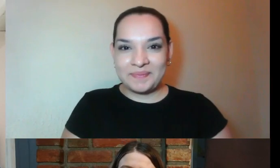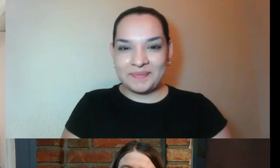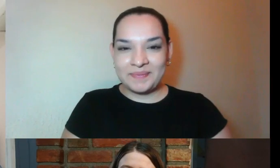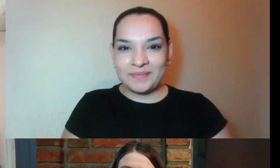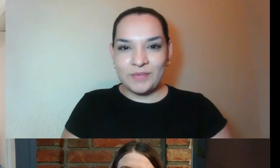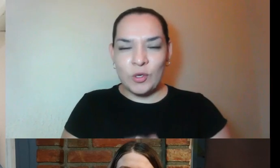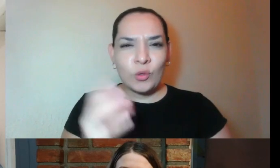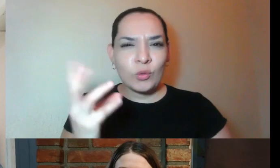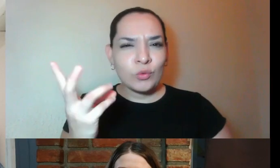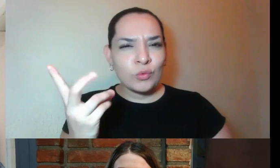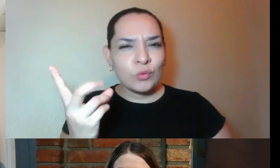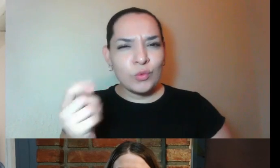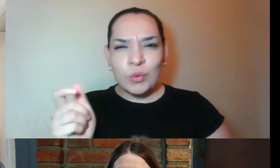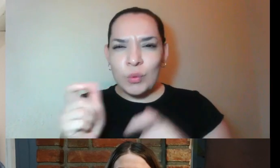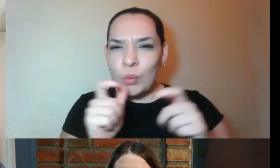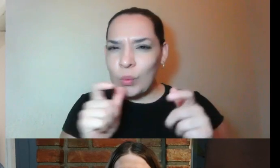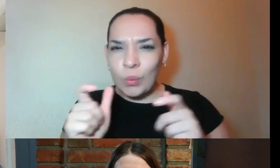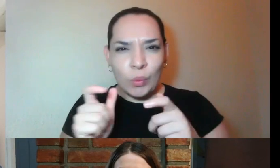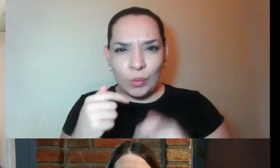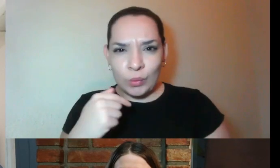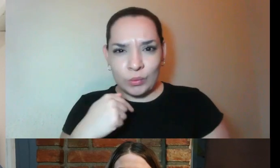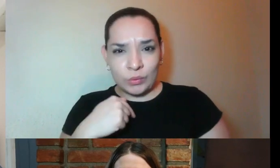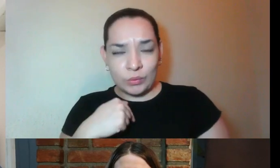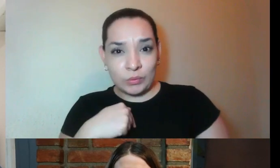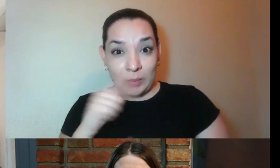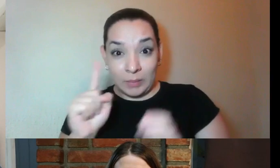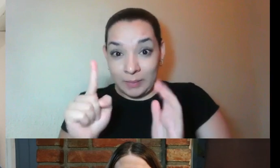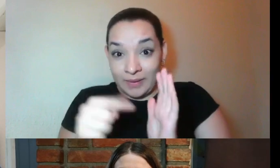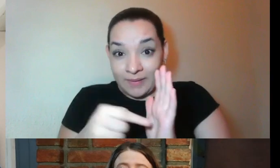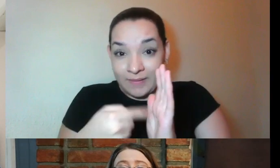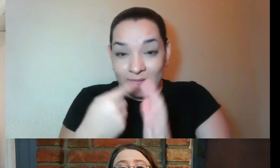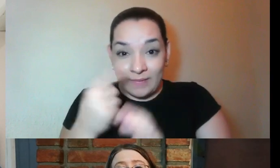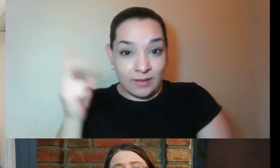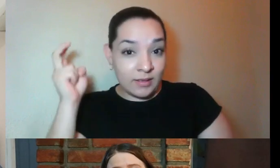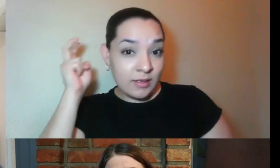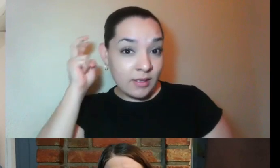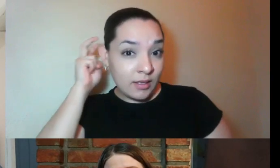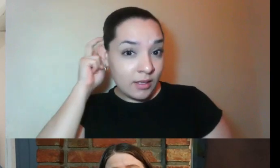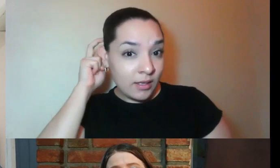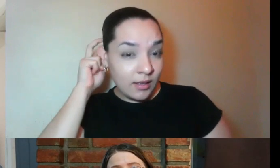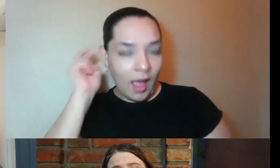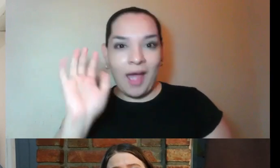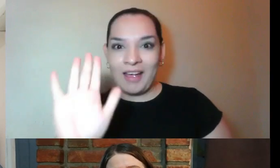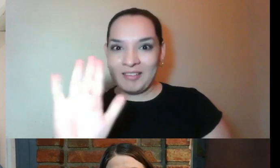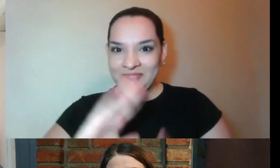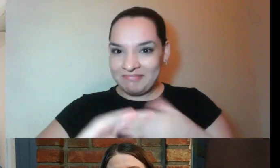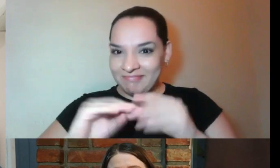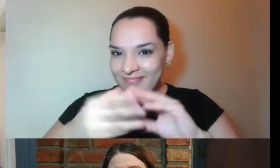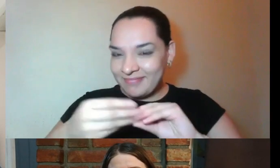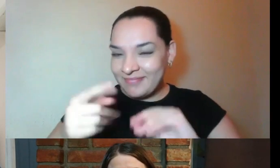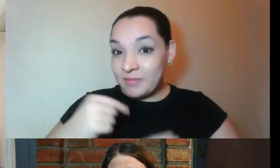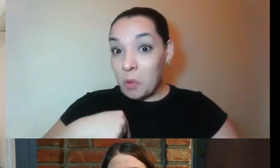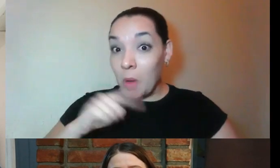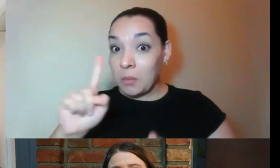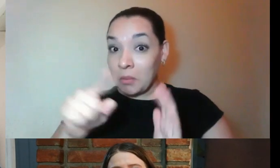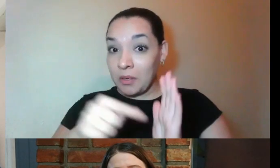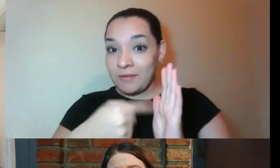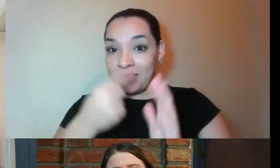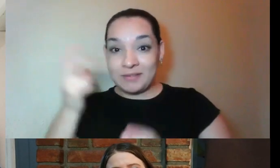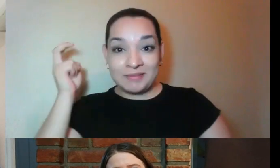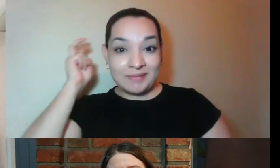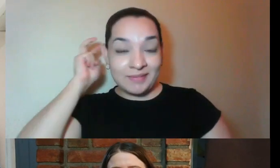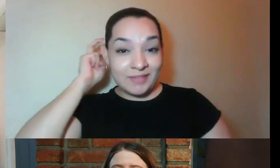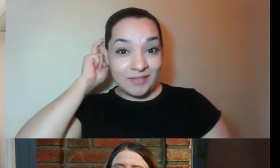Bueno, ¿desde qué edad tengo el implante coclear? Yo me operé del implante coclear por